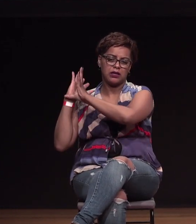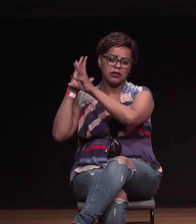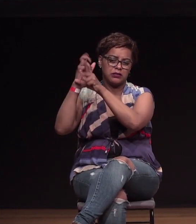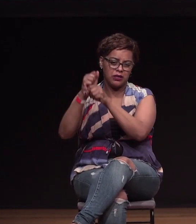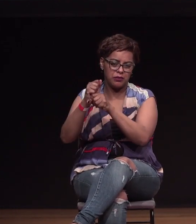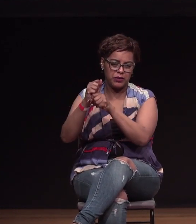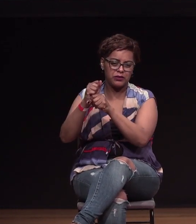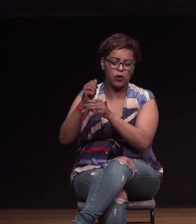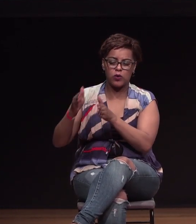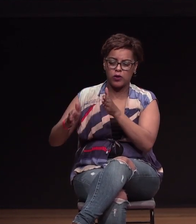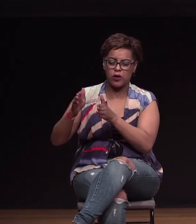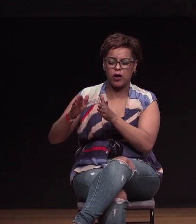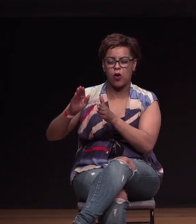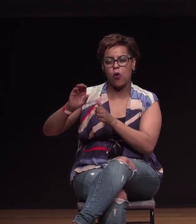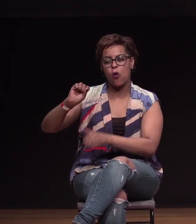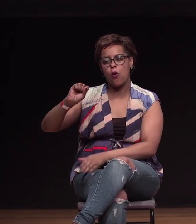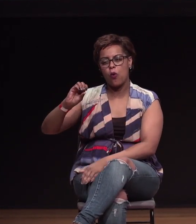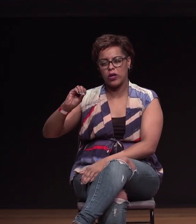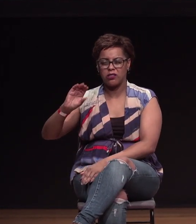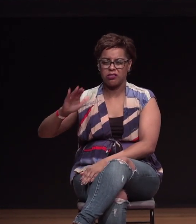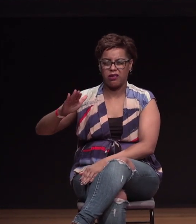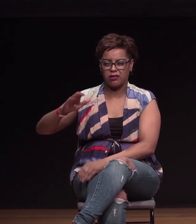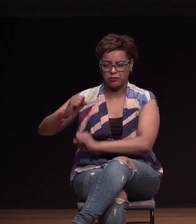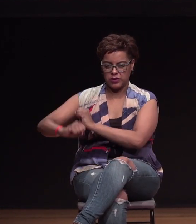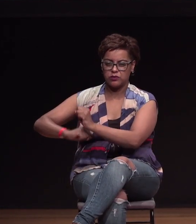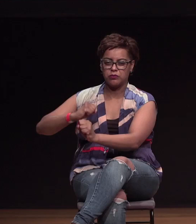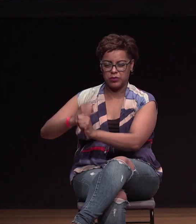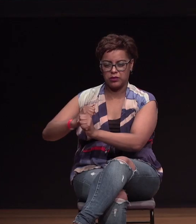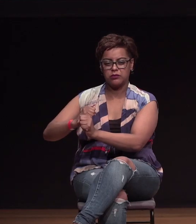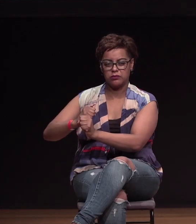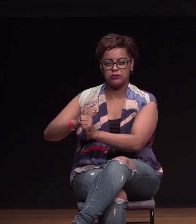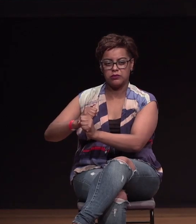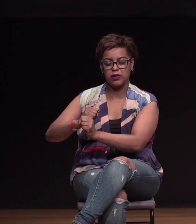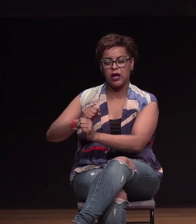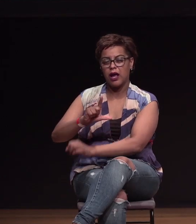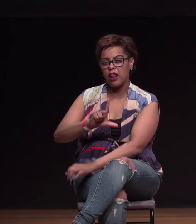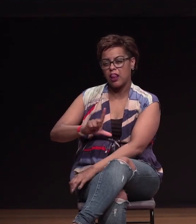anos 80, quando a literatura